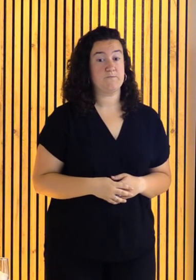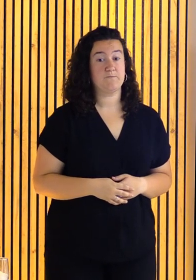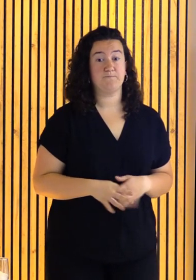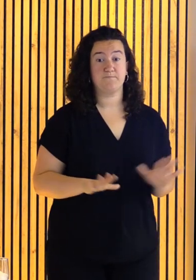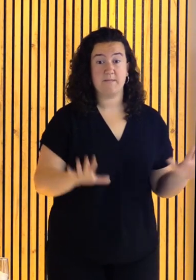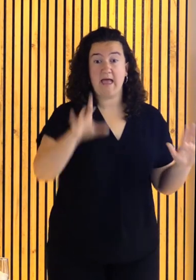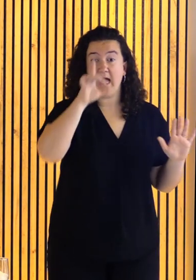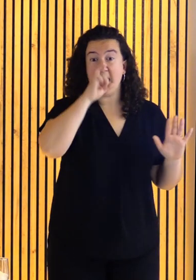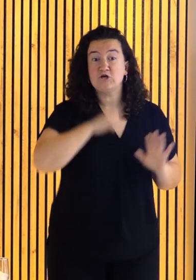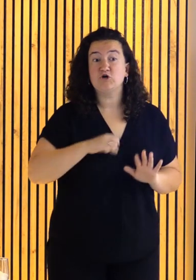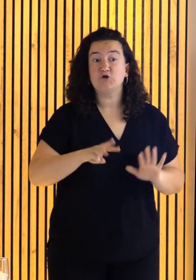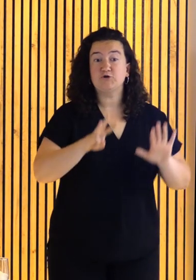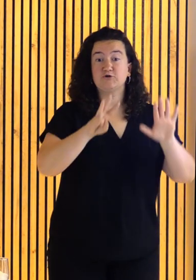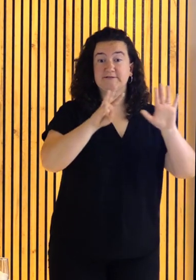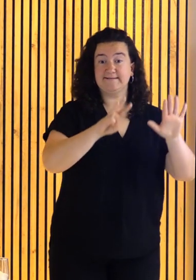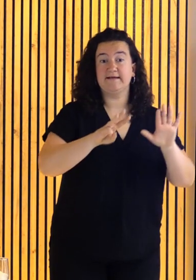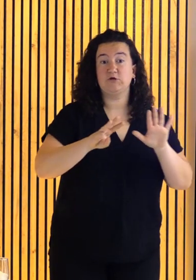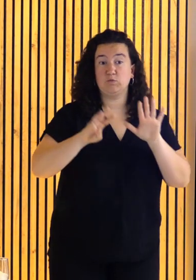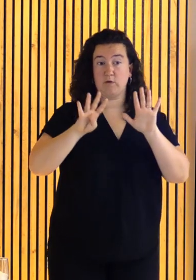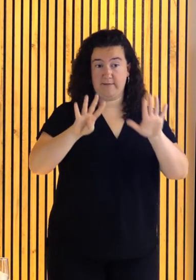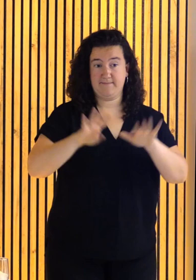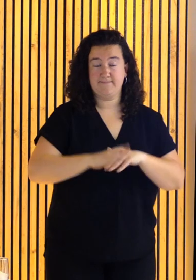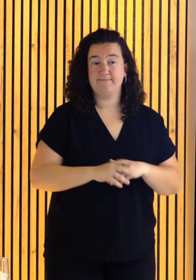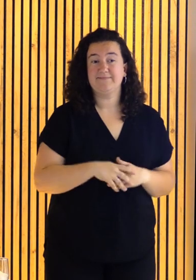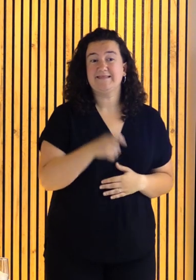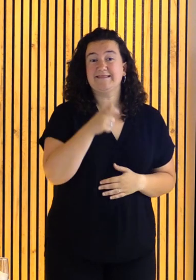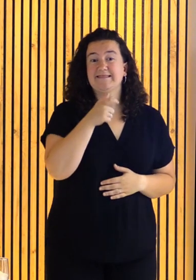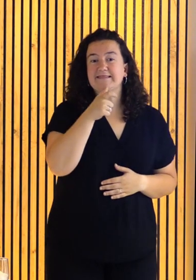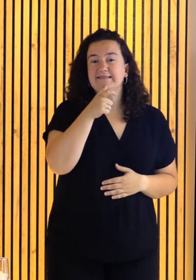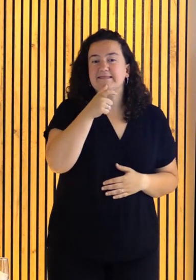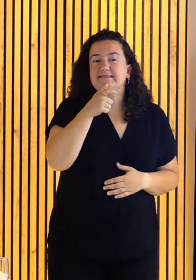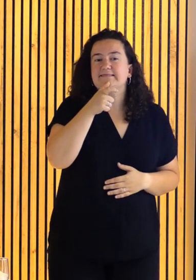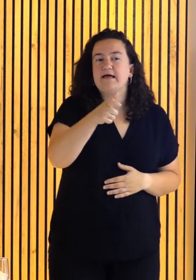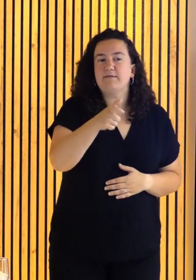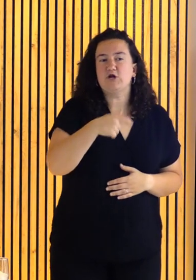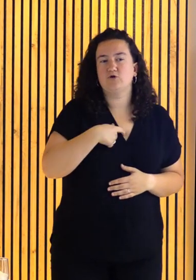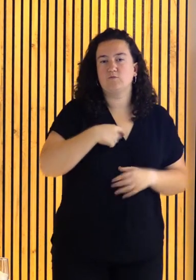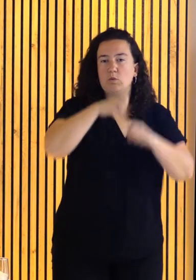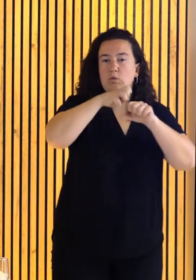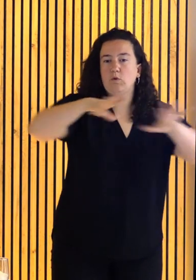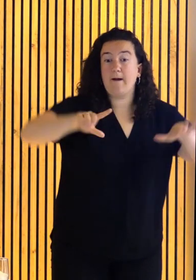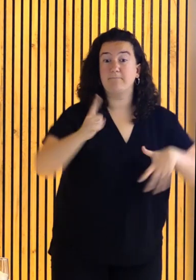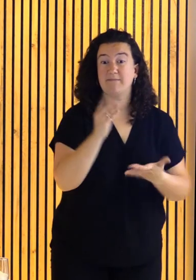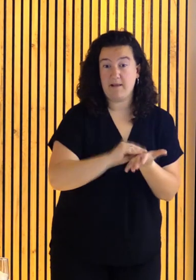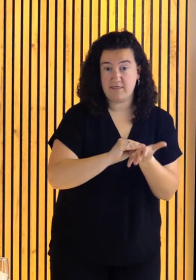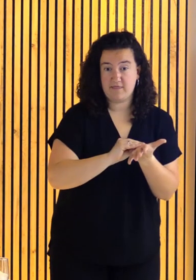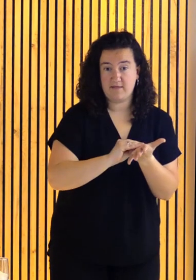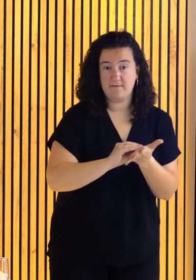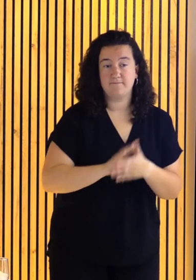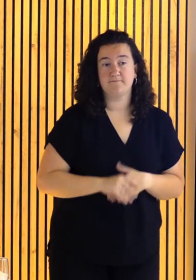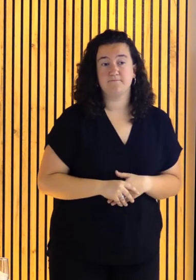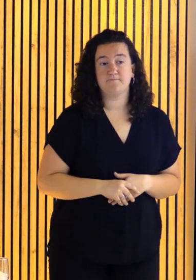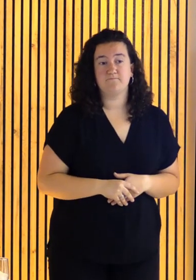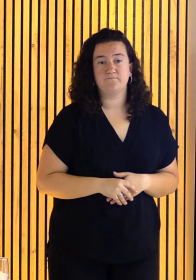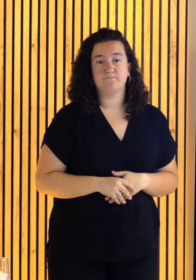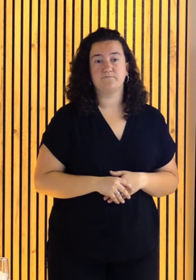1989an terminoa lehenengo aldiz edo gizarte bederatu bazuen ere, oraindik izenik espazuen ere